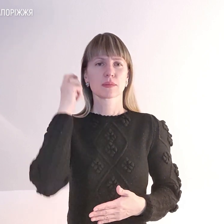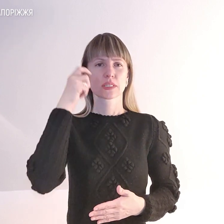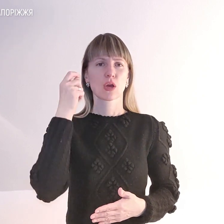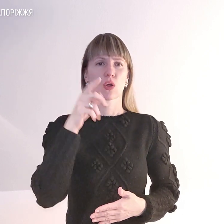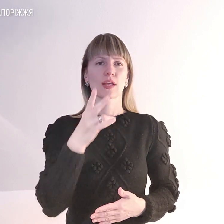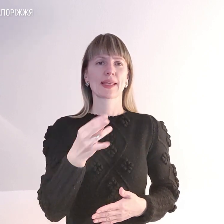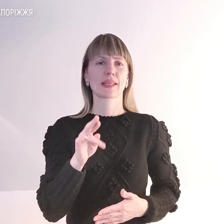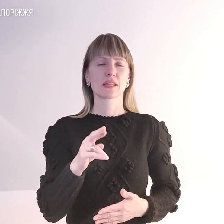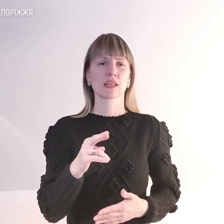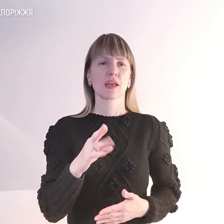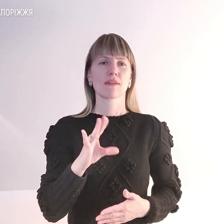Грант.